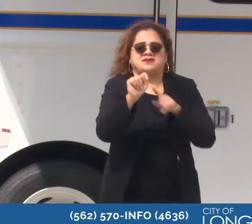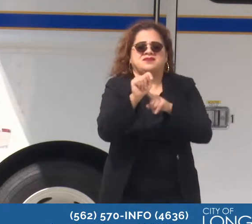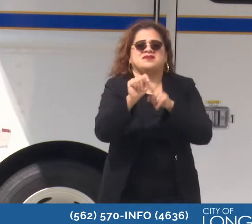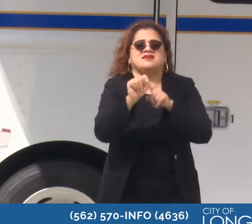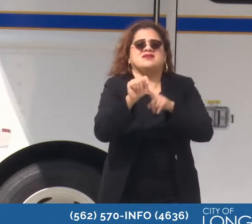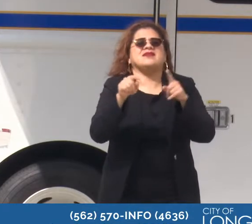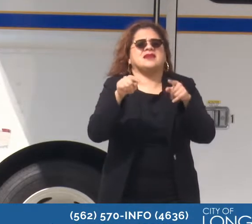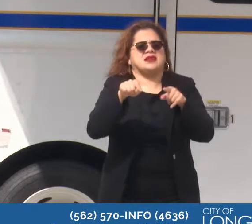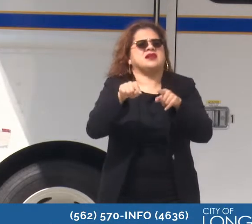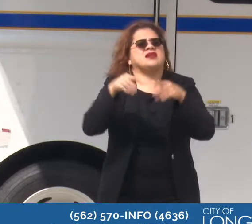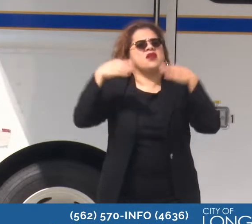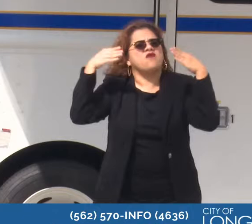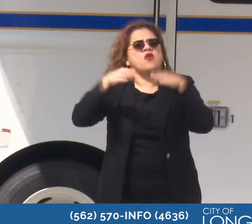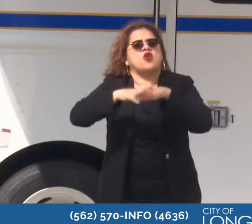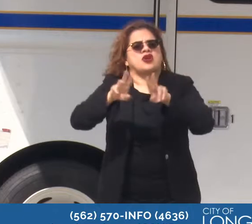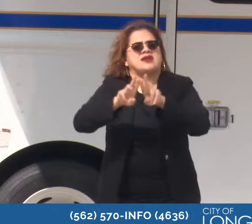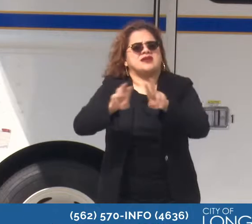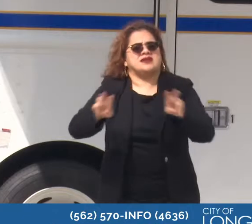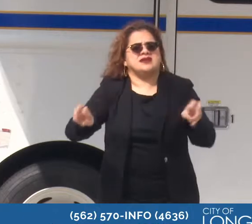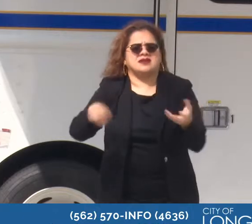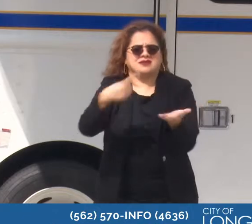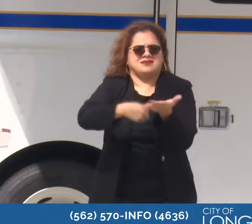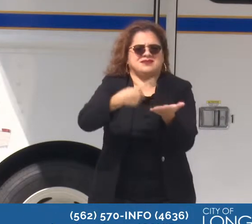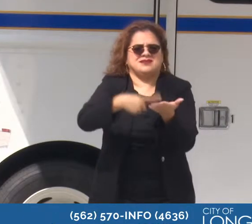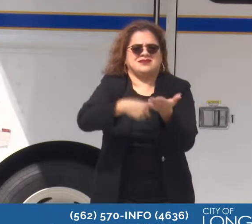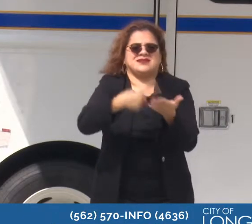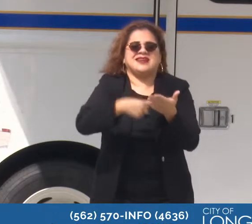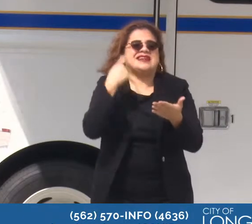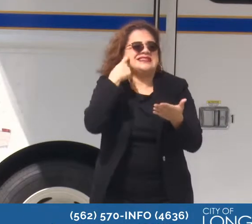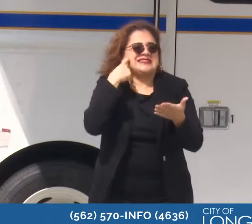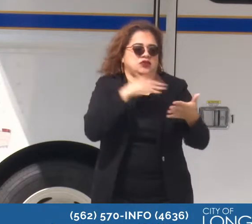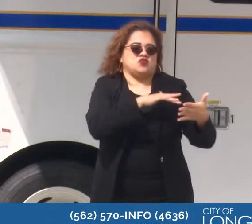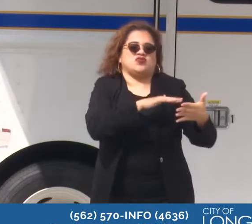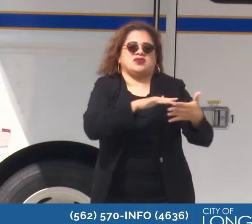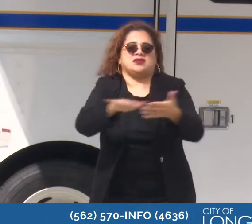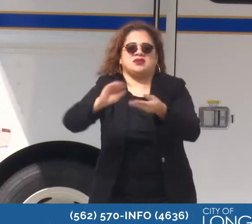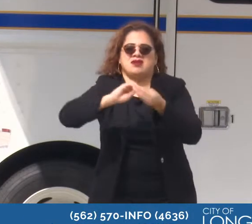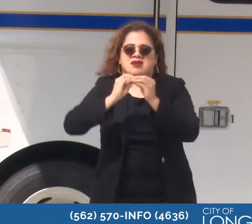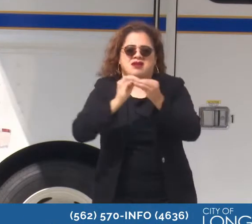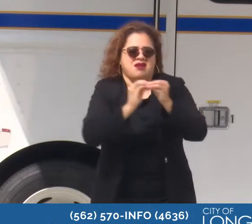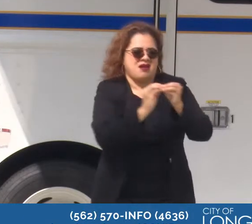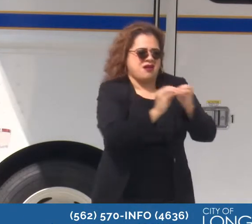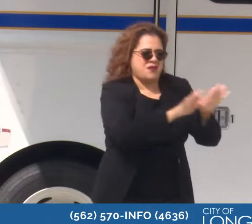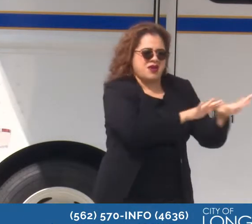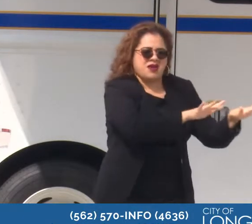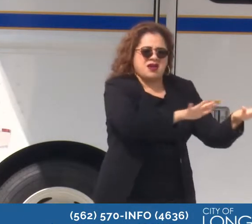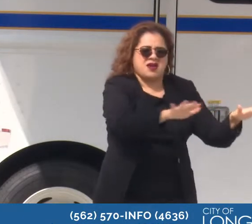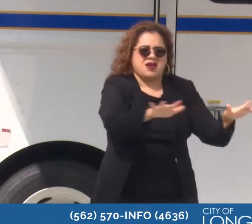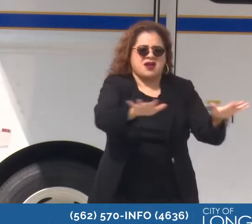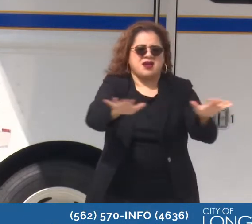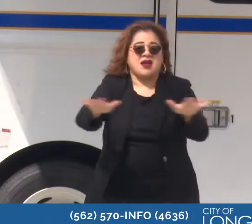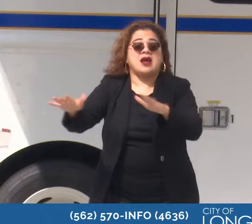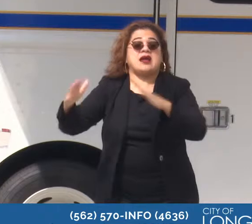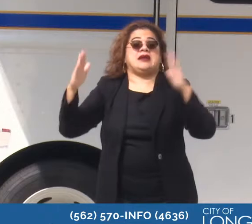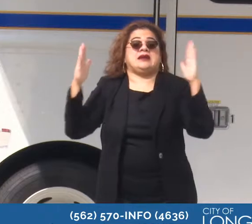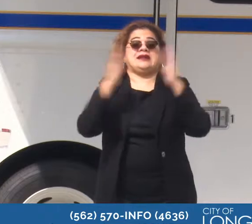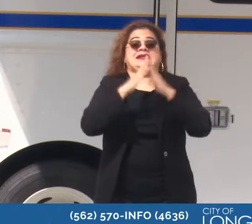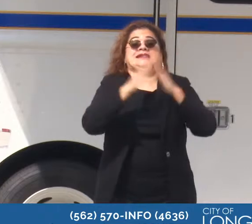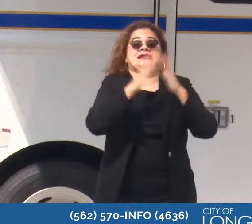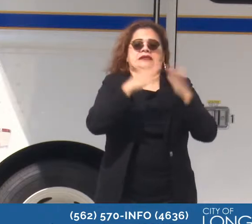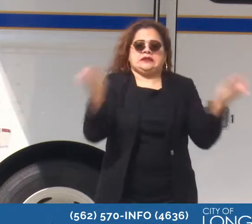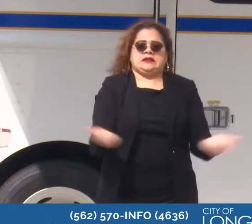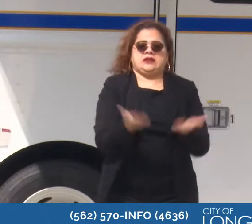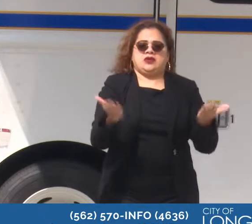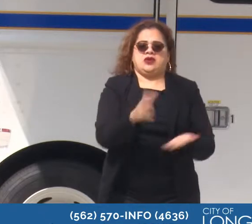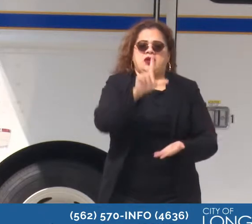análisis sobre ese tema, ha completado un estudio sobre todas las ciudades aquí en el condado de Los